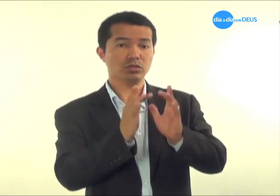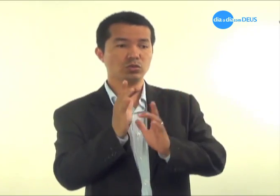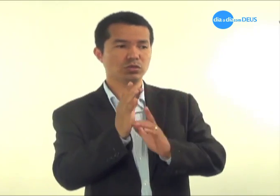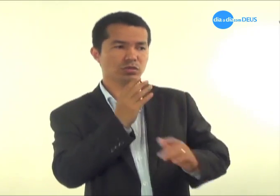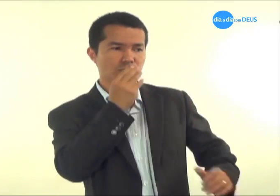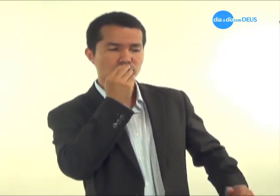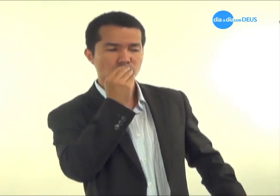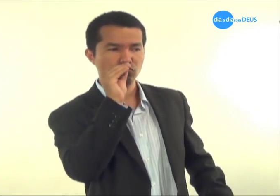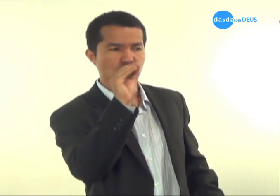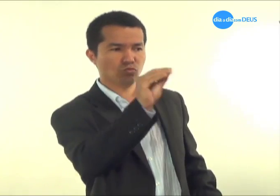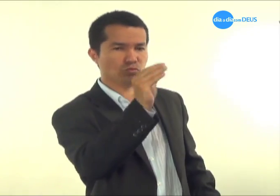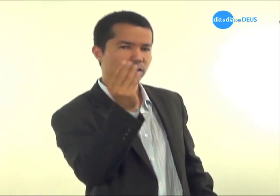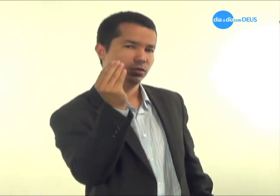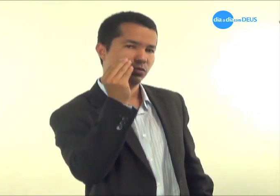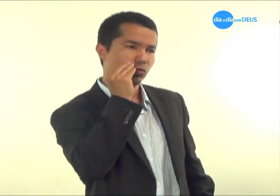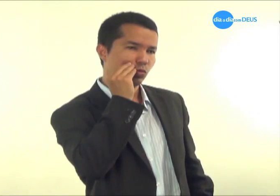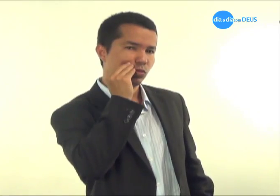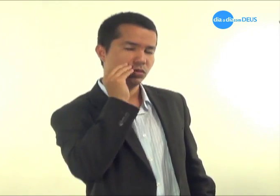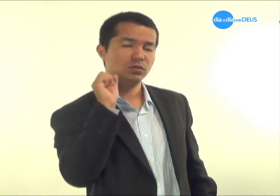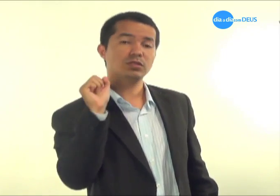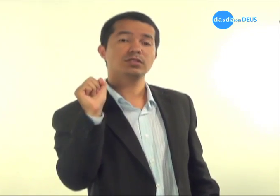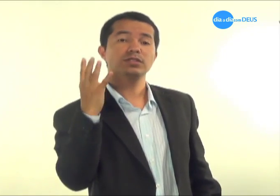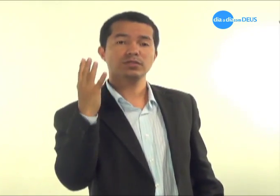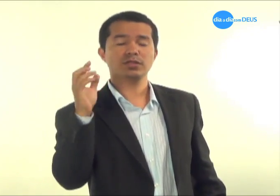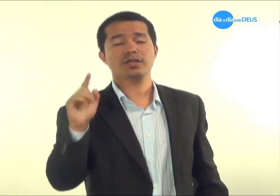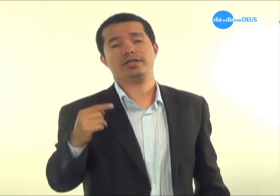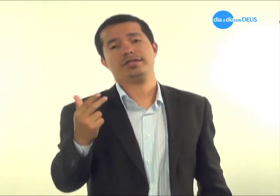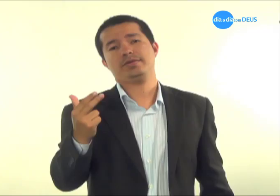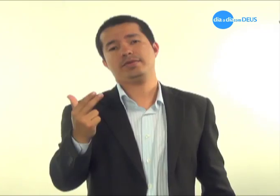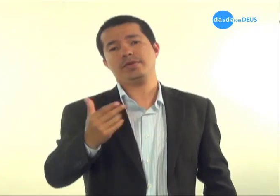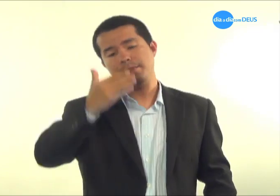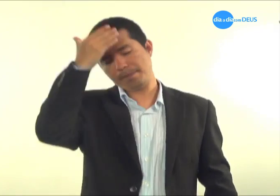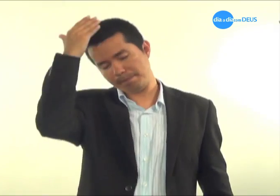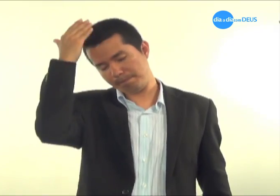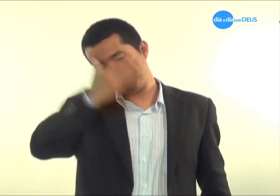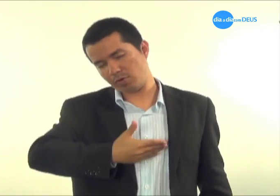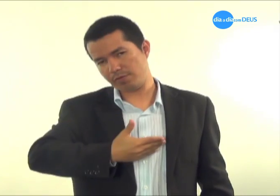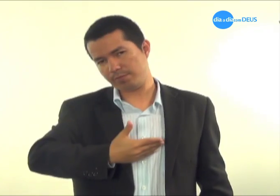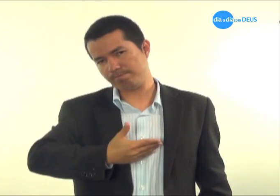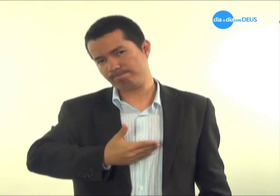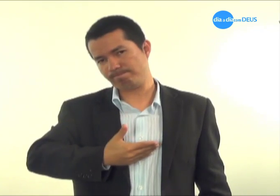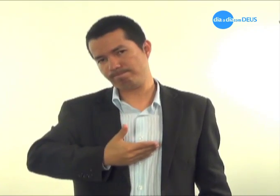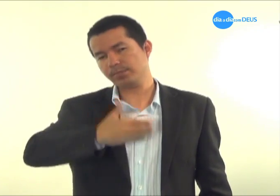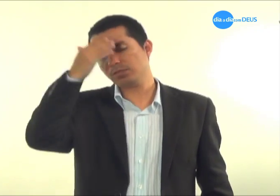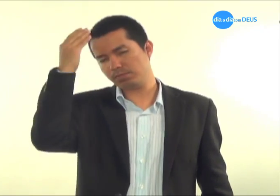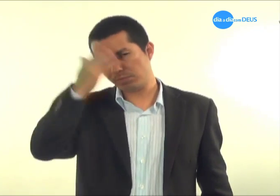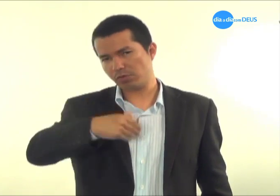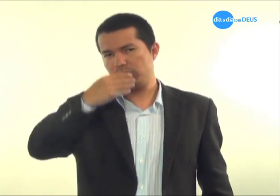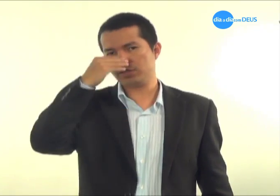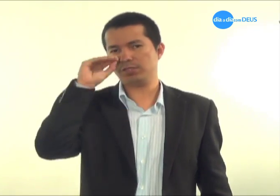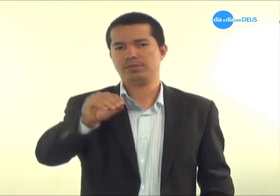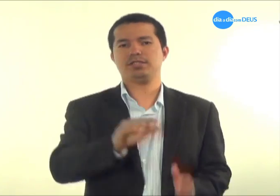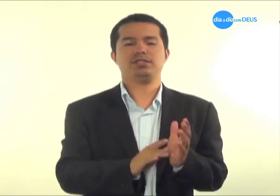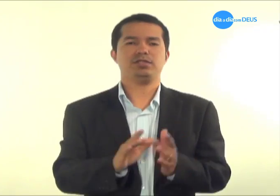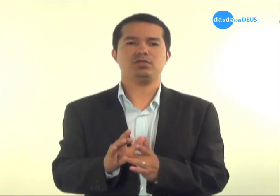o Filho do Homem. Naquele dia que ele foi entregar Jesus, ele veio acompanhado dos soldados. Os